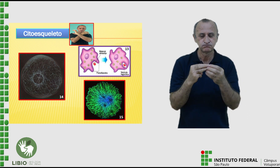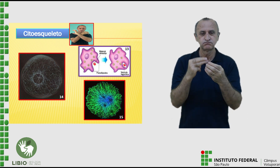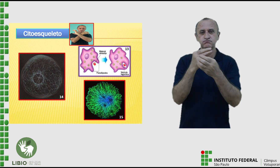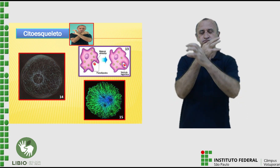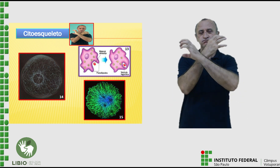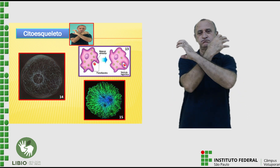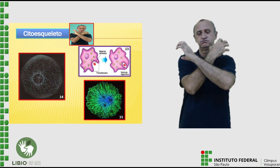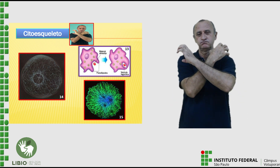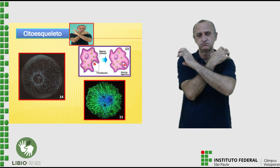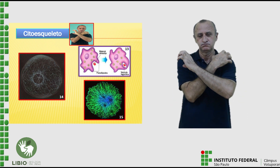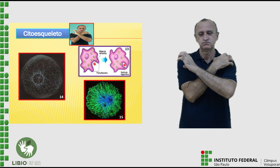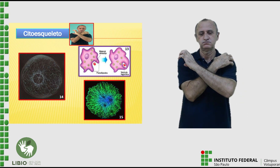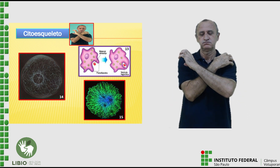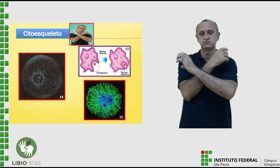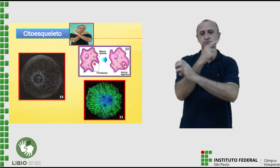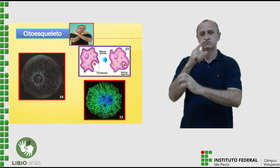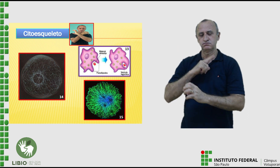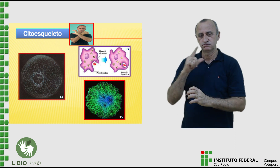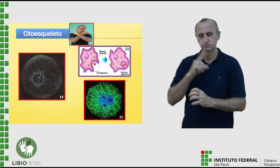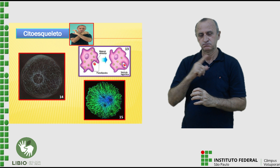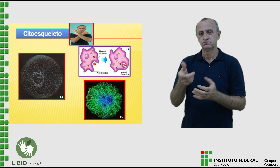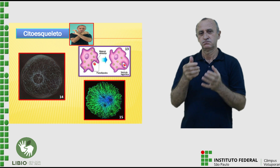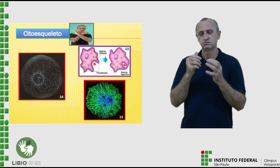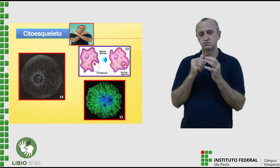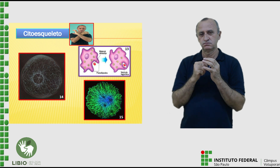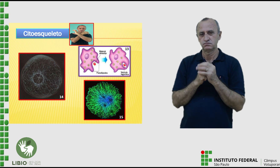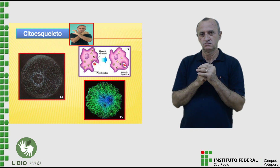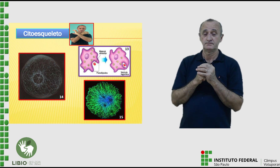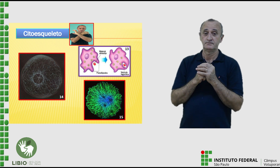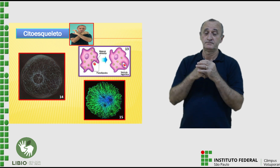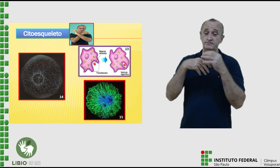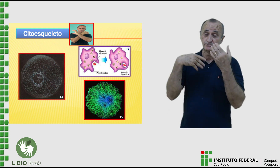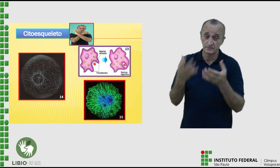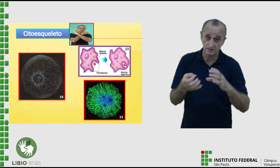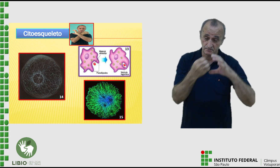que o citoesqueleto possui.